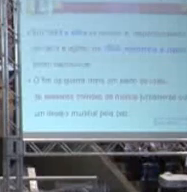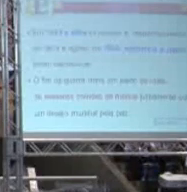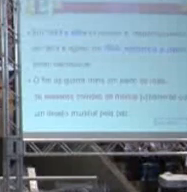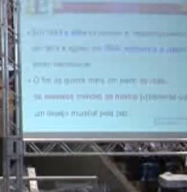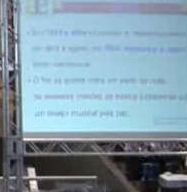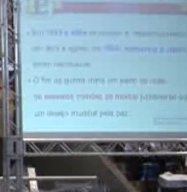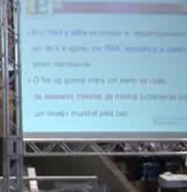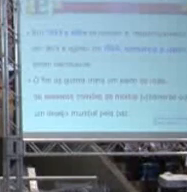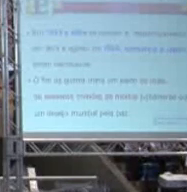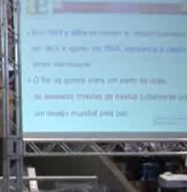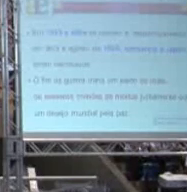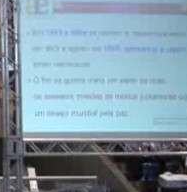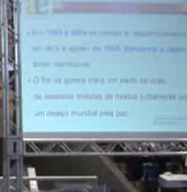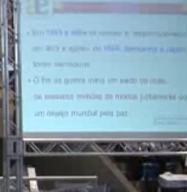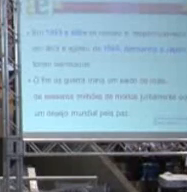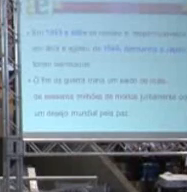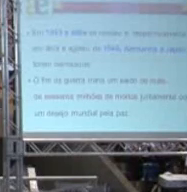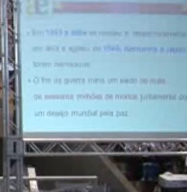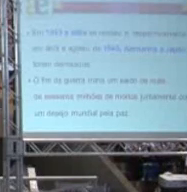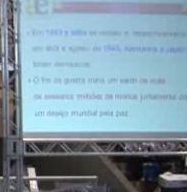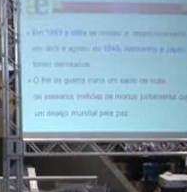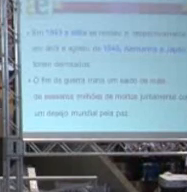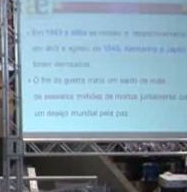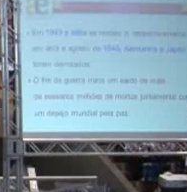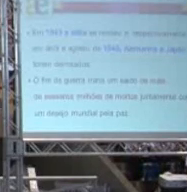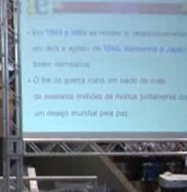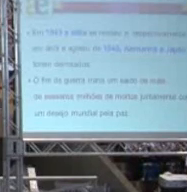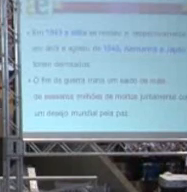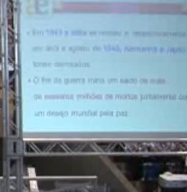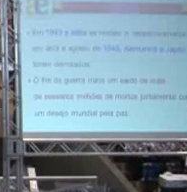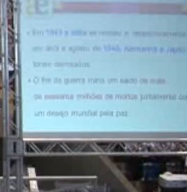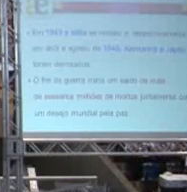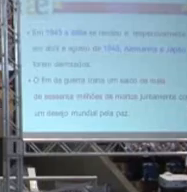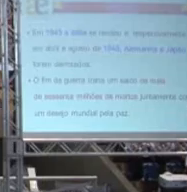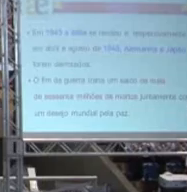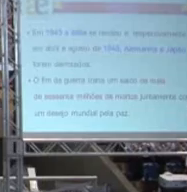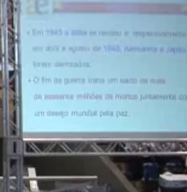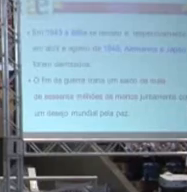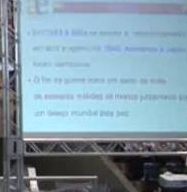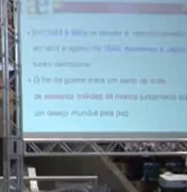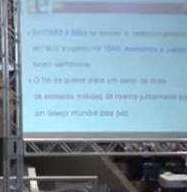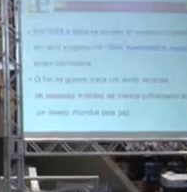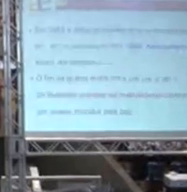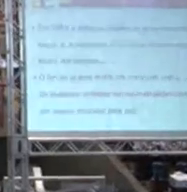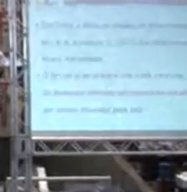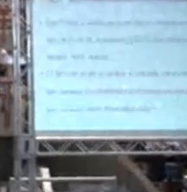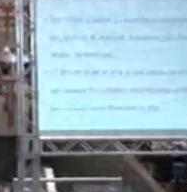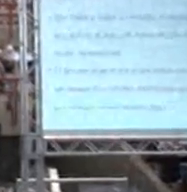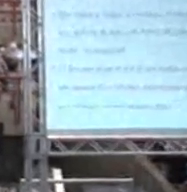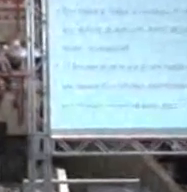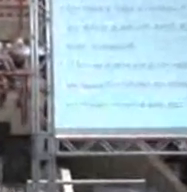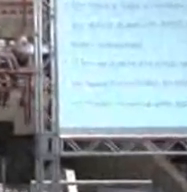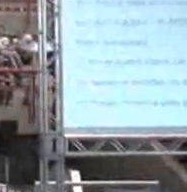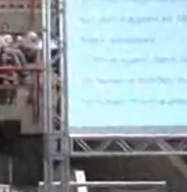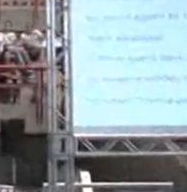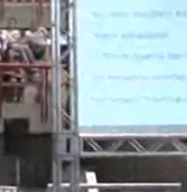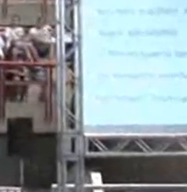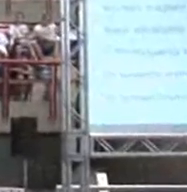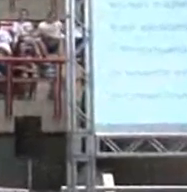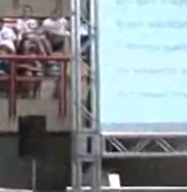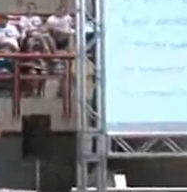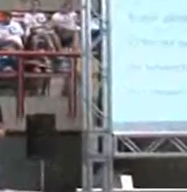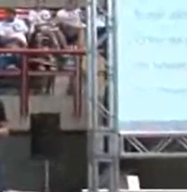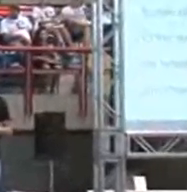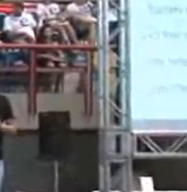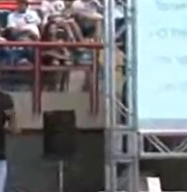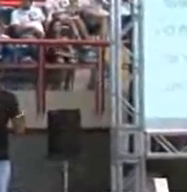que acaba vendo essa derrota das potências do eixo Pensa a paz chegou né Nós vamos ter